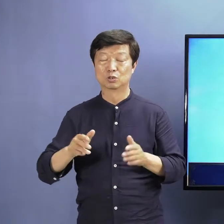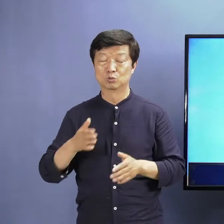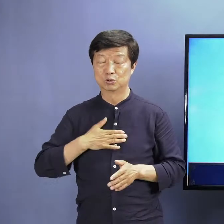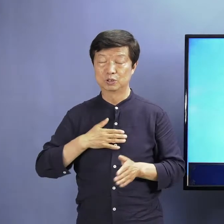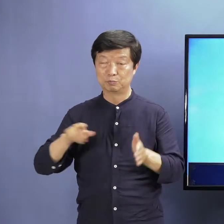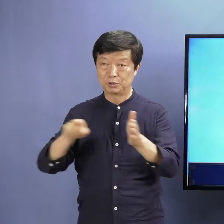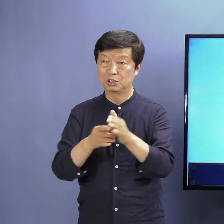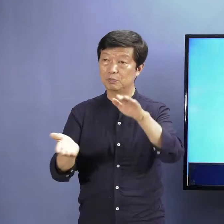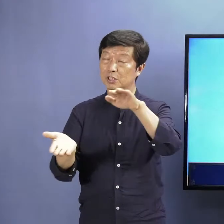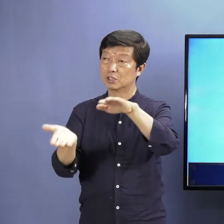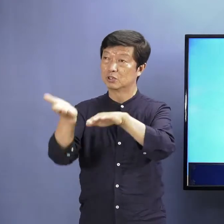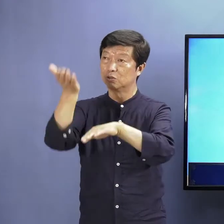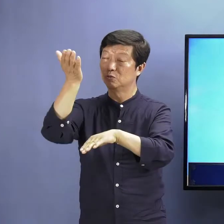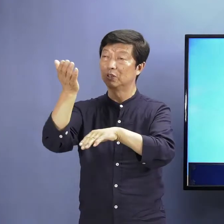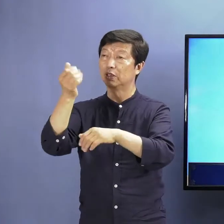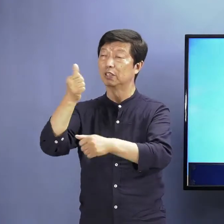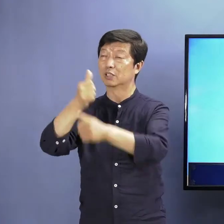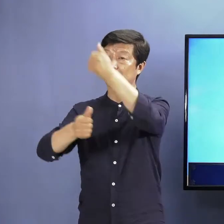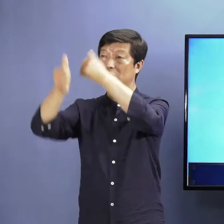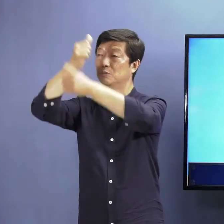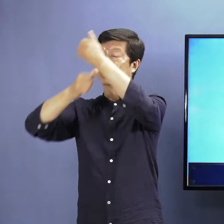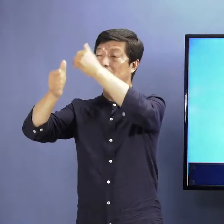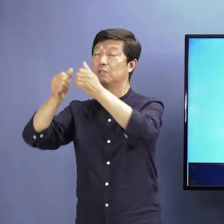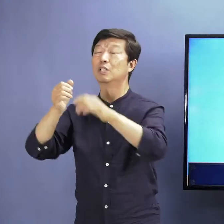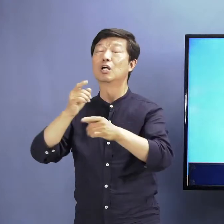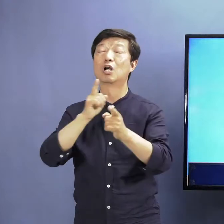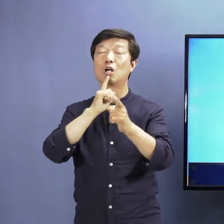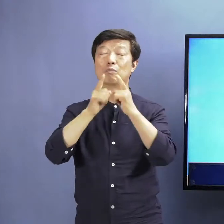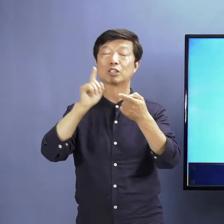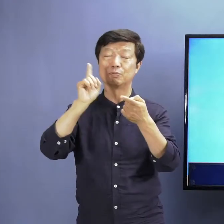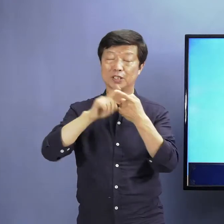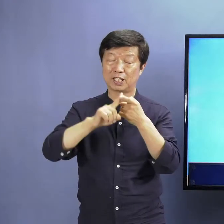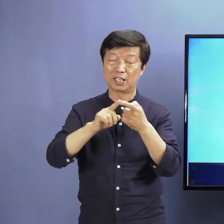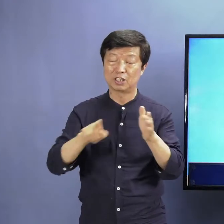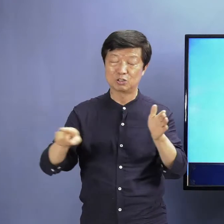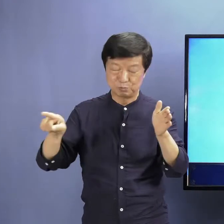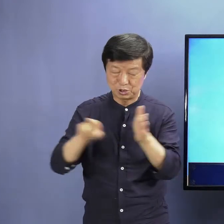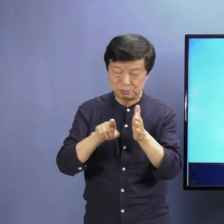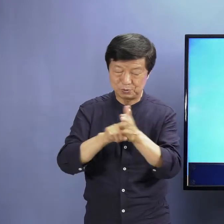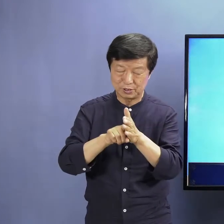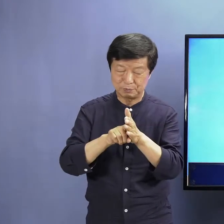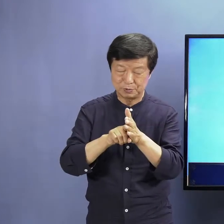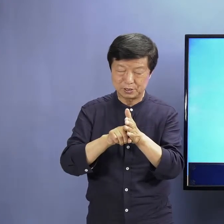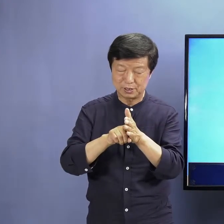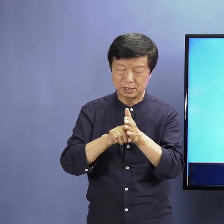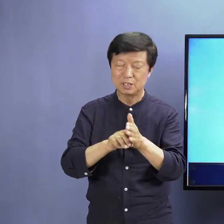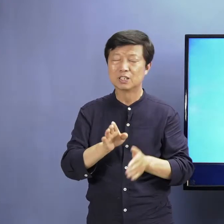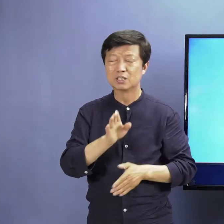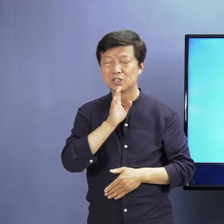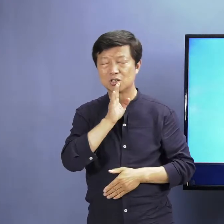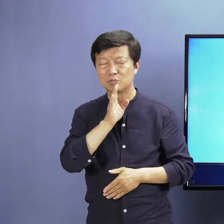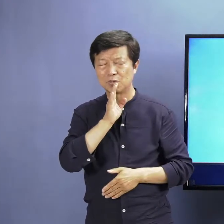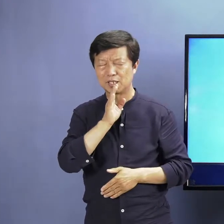선배들은요 말씀에 대한 신뢰가 정말 그게 진리니까